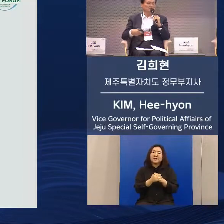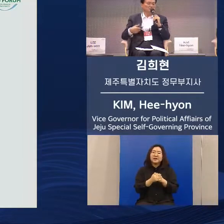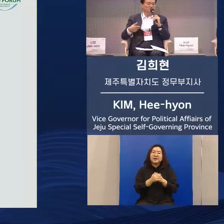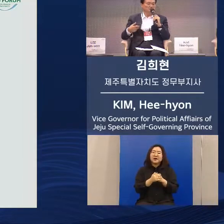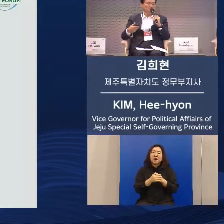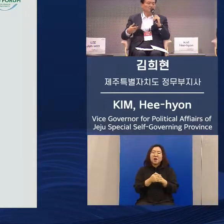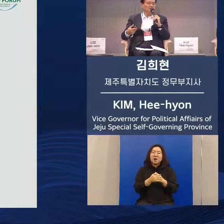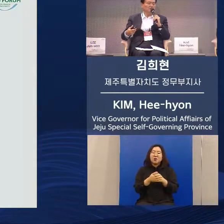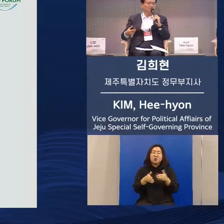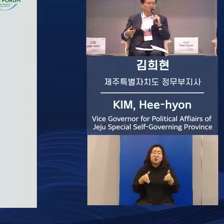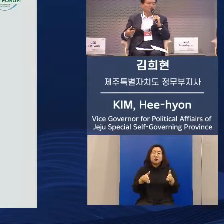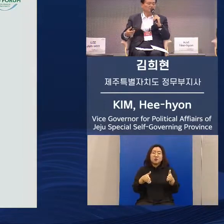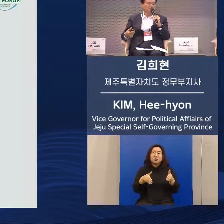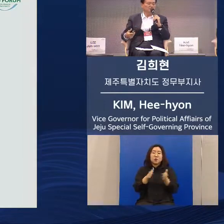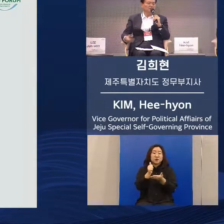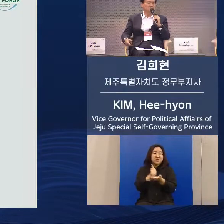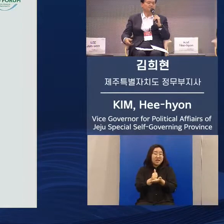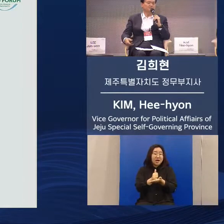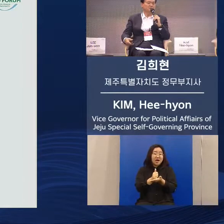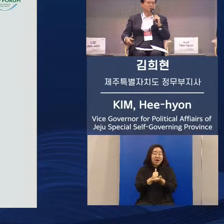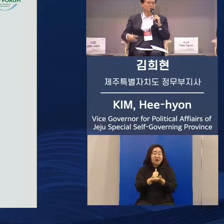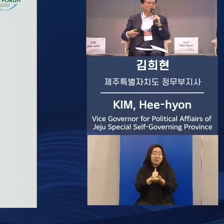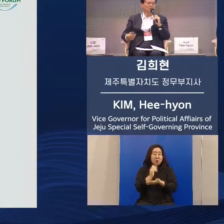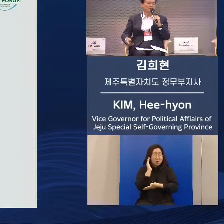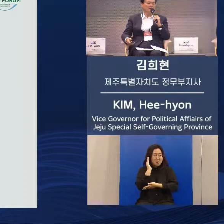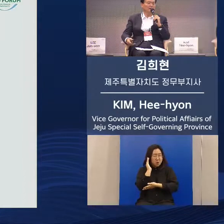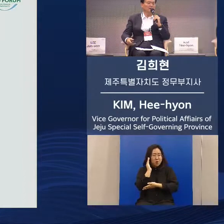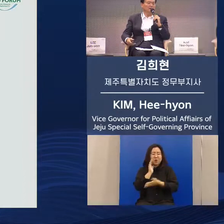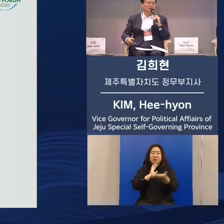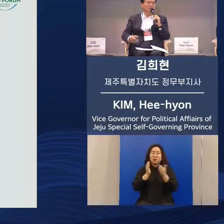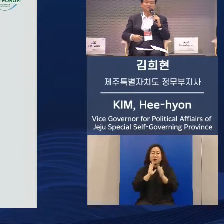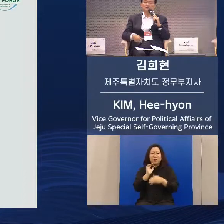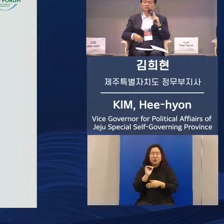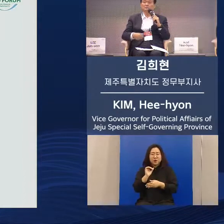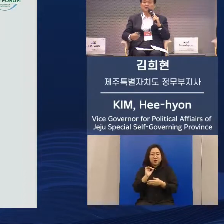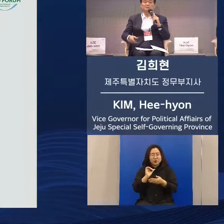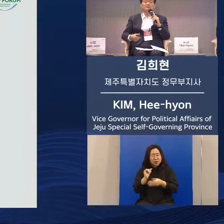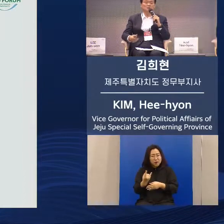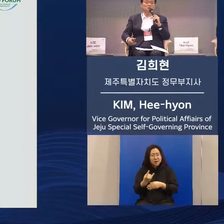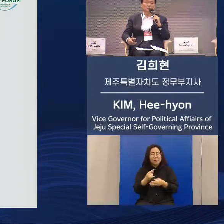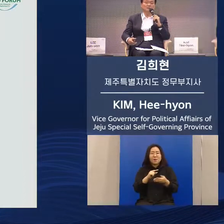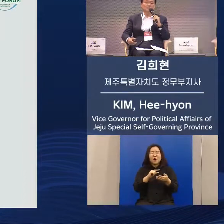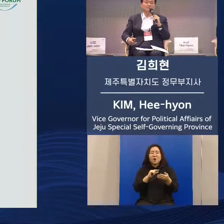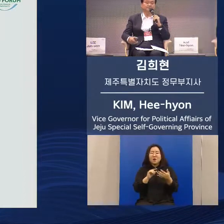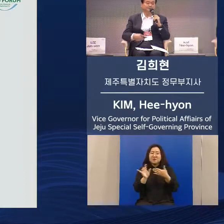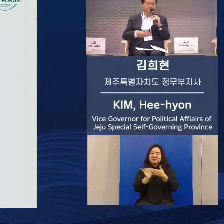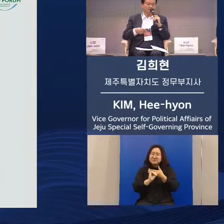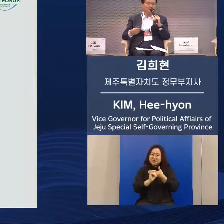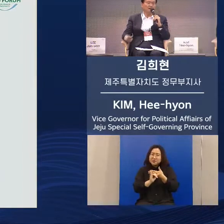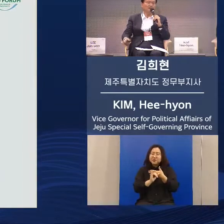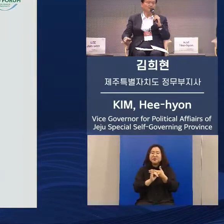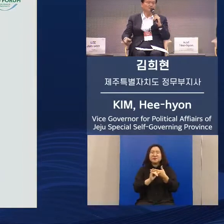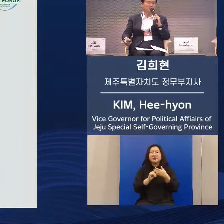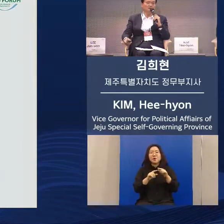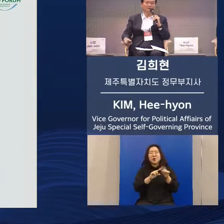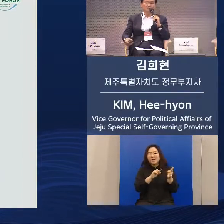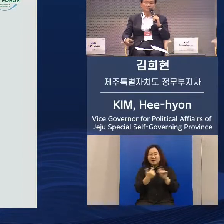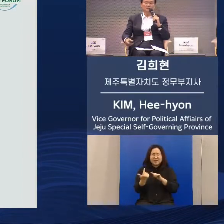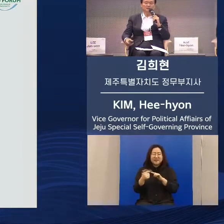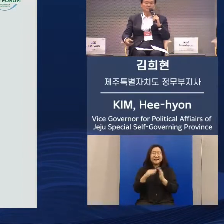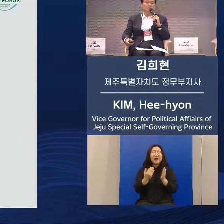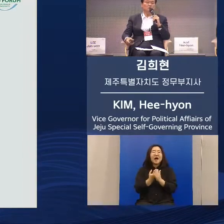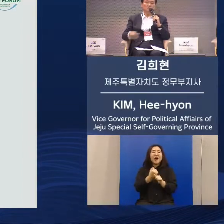또 도의사 뭐 이제 말씀 또 토론회 이런 것들도 전부 라이브 방송을 통해서 하기